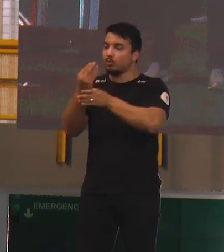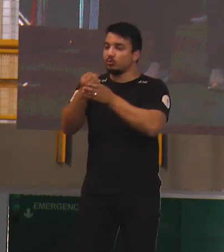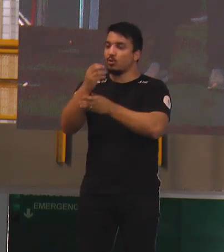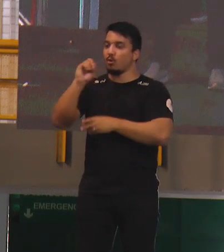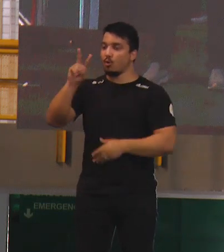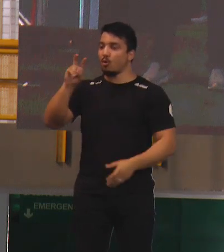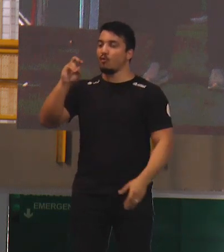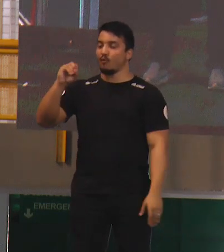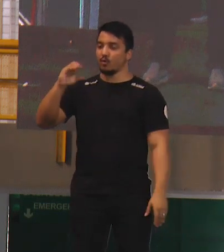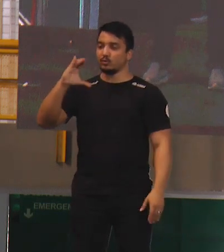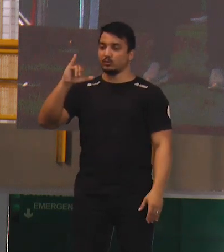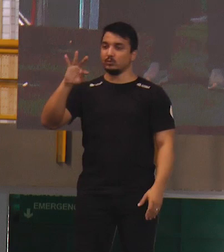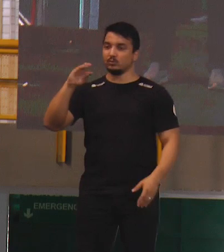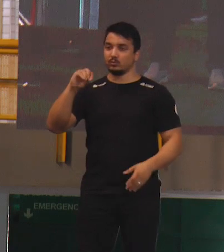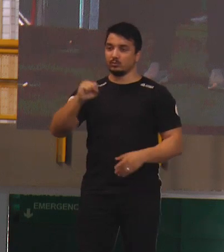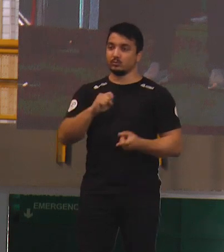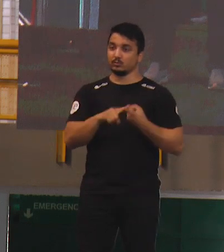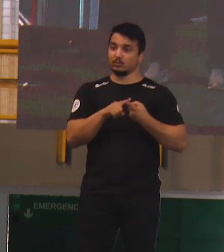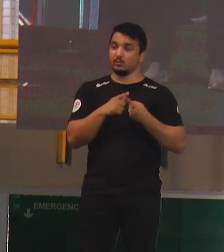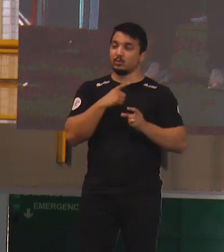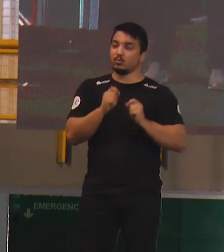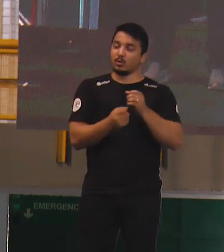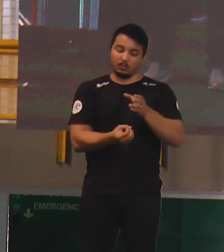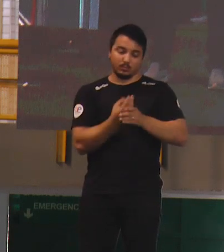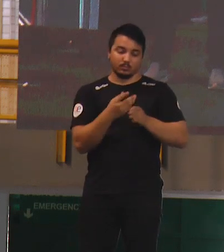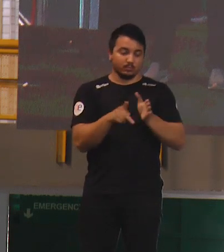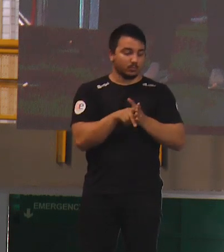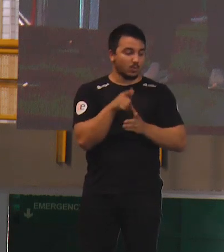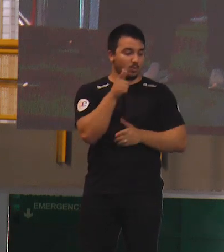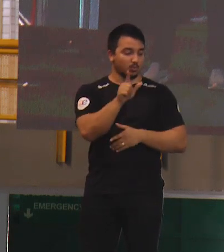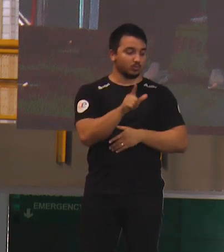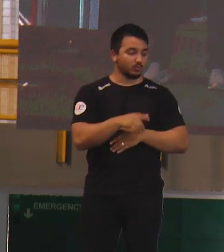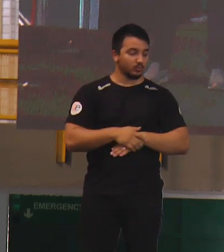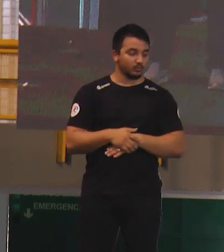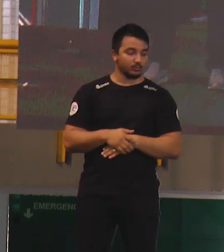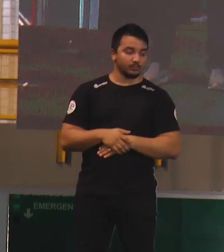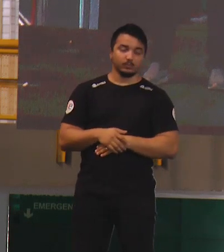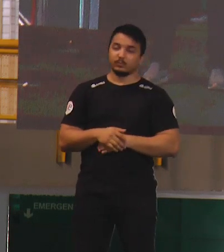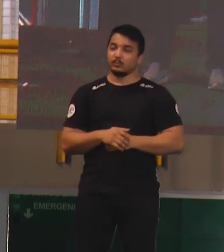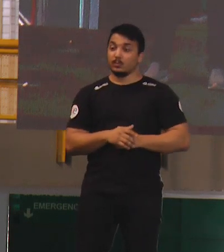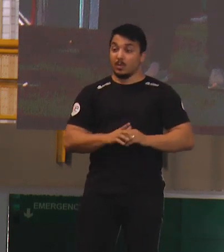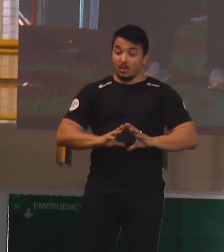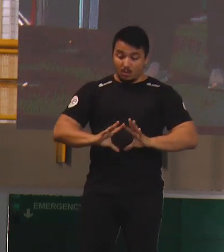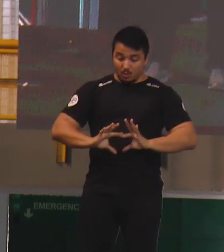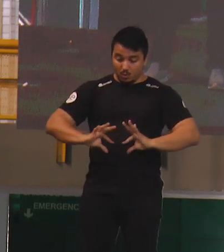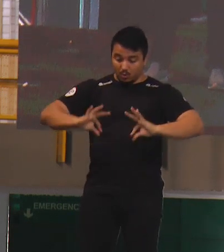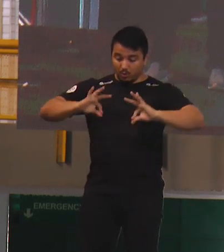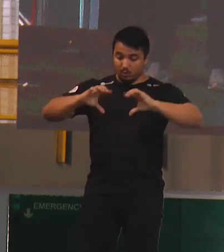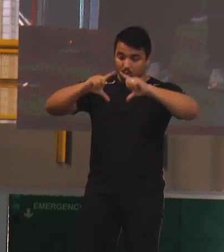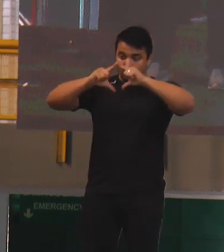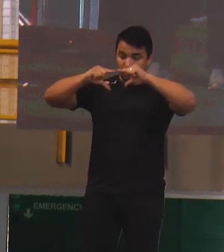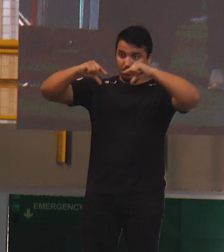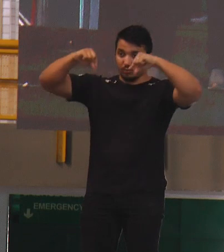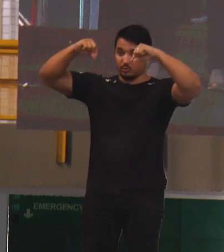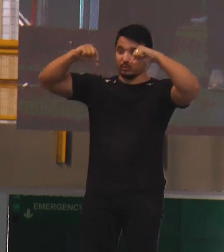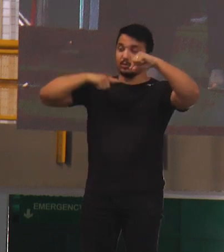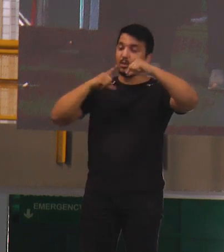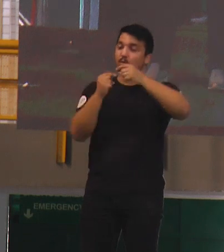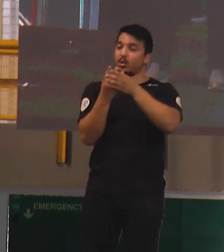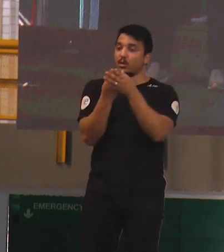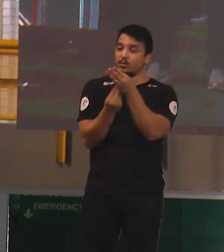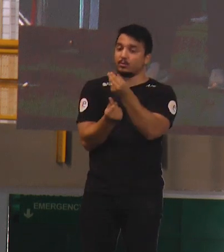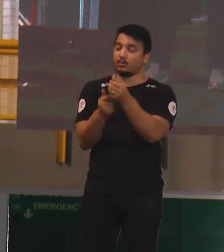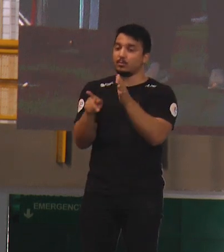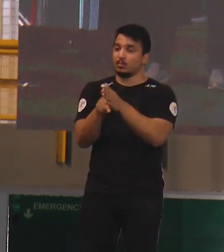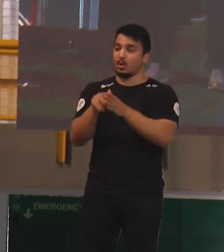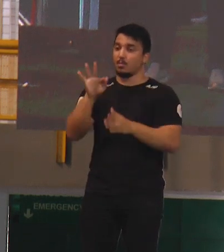a porção endócrina, que é a testosterona, a progesterona e estrógeno. O útero é o órgão feminino onde ocorre o desenvolvimento